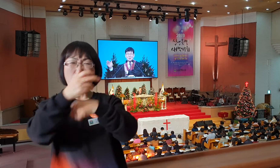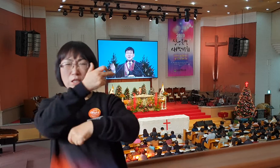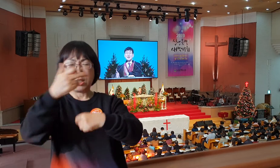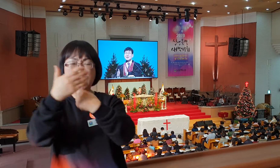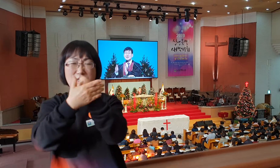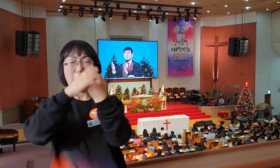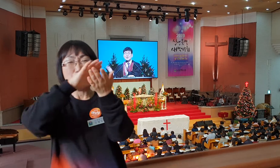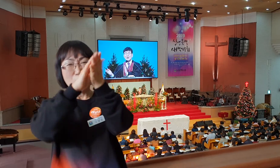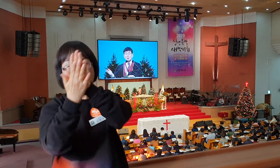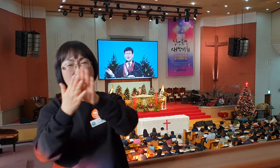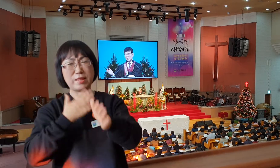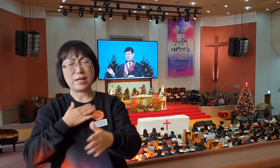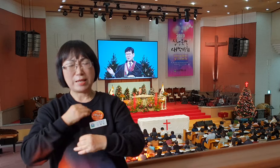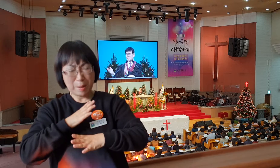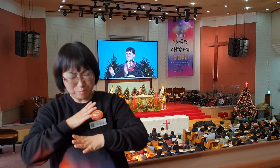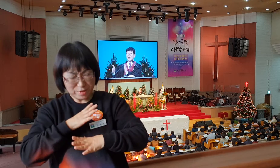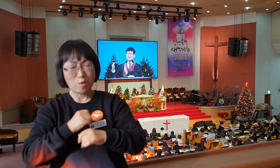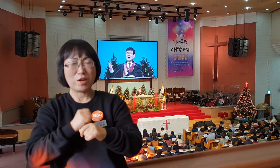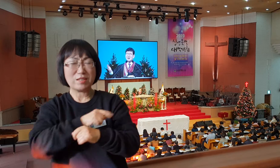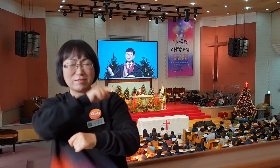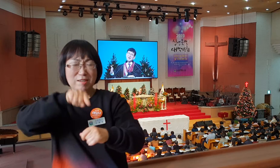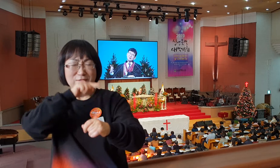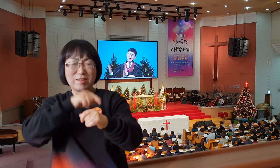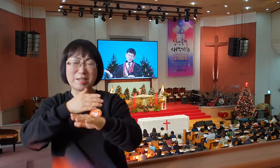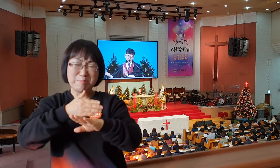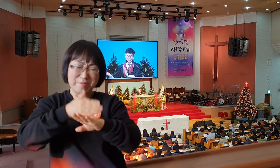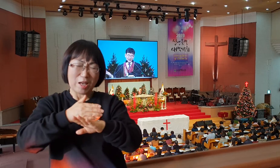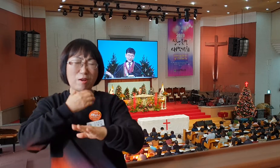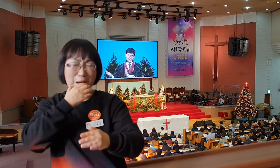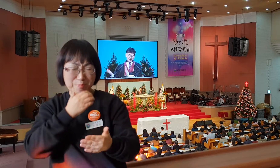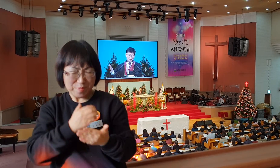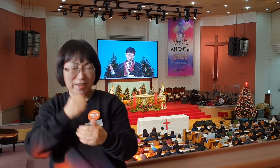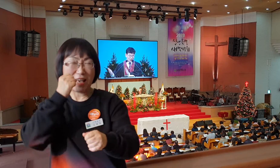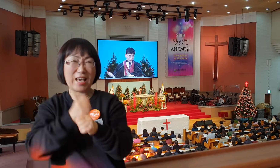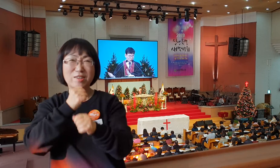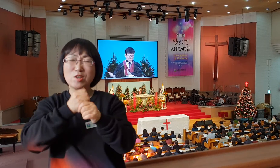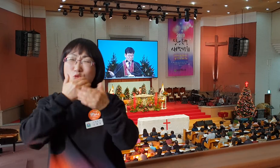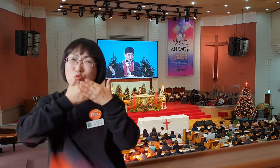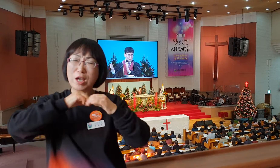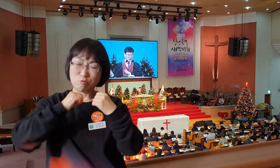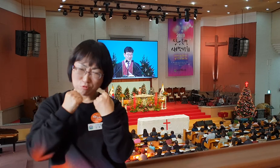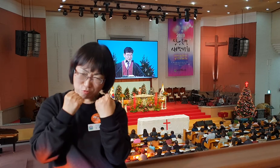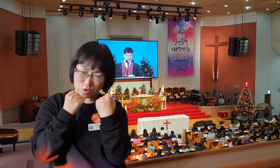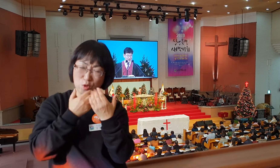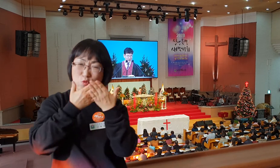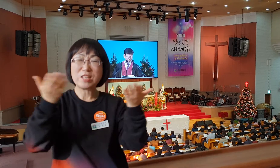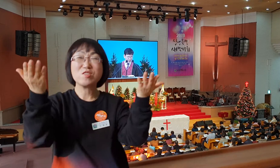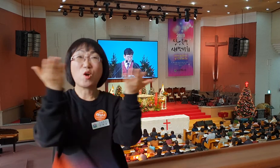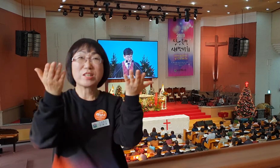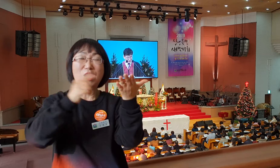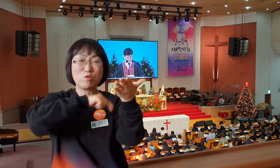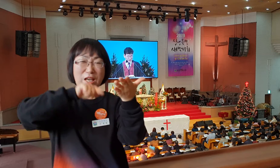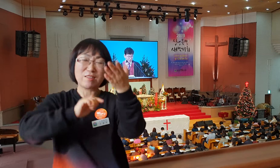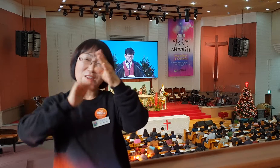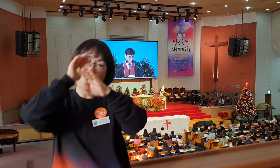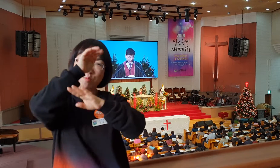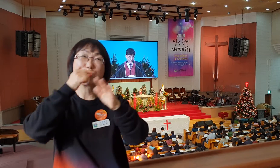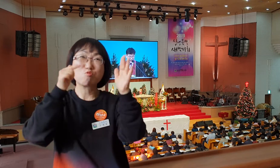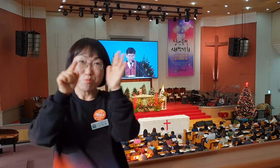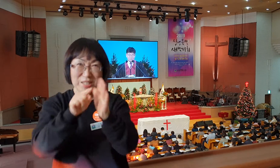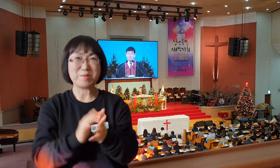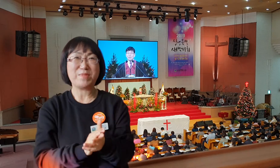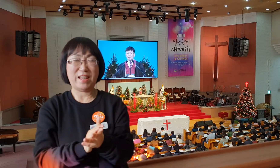새로 나를 깜짝 놀라게 하고 그 안에서 감사하고 감격하게 하는 귀한 순종 귀한 역사가 우리 가운데 넘칠 줄